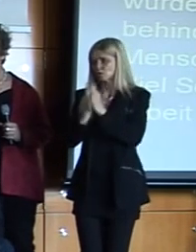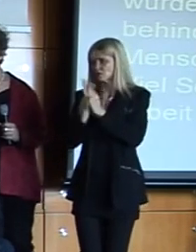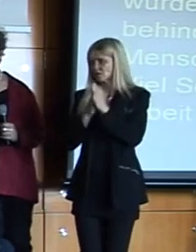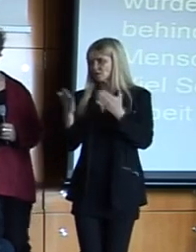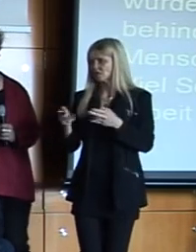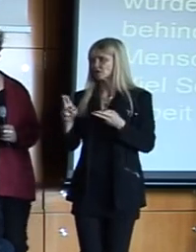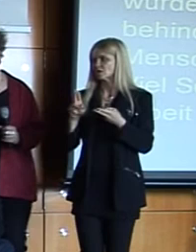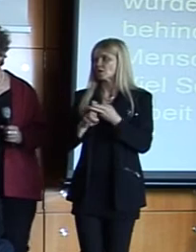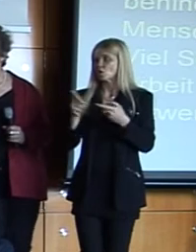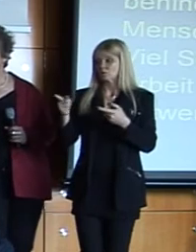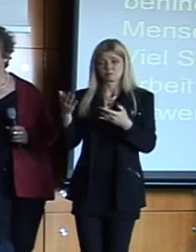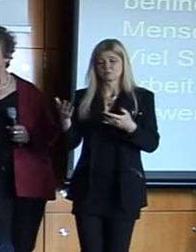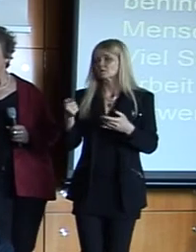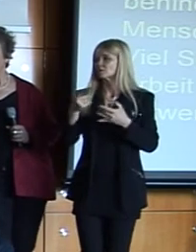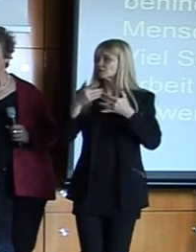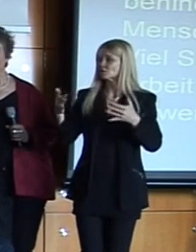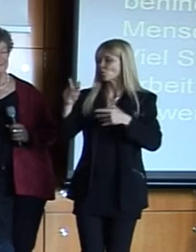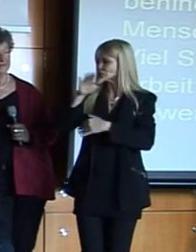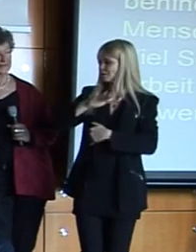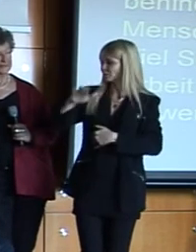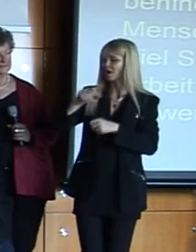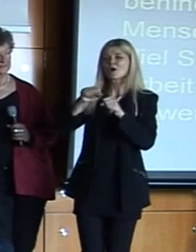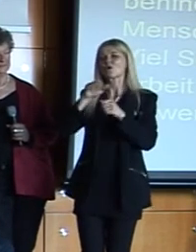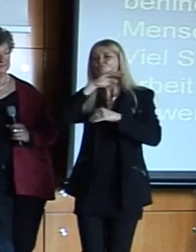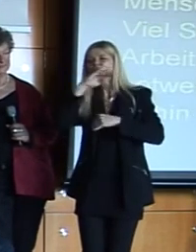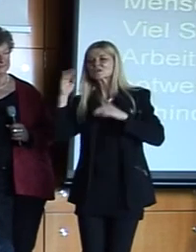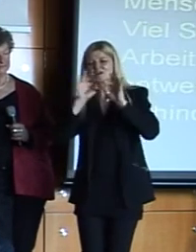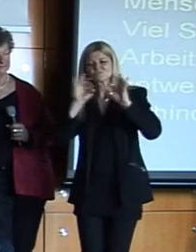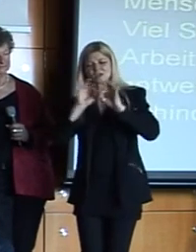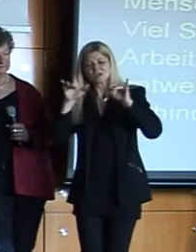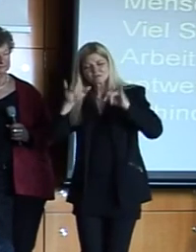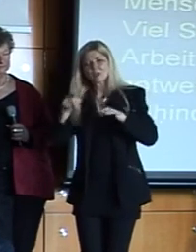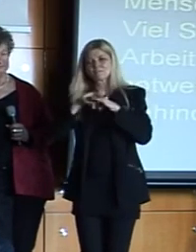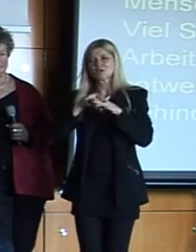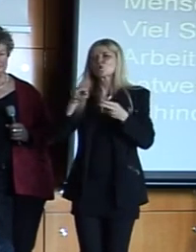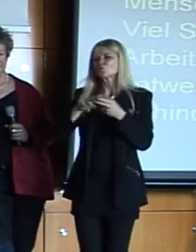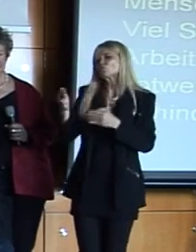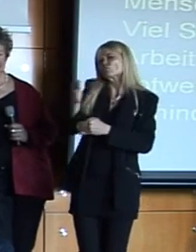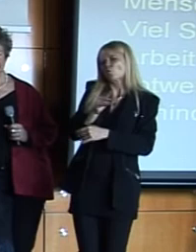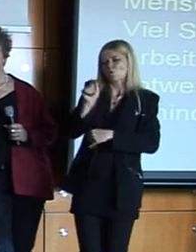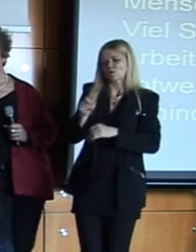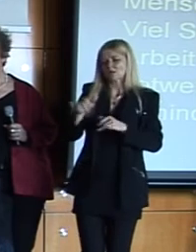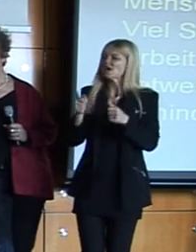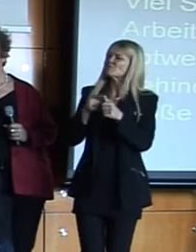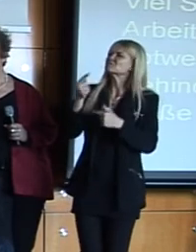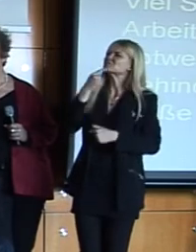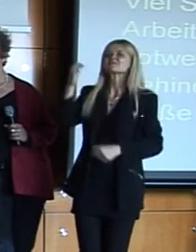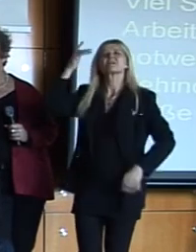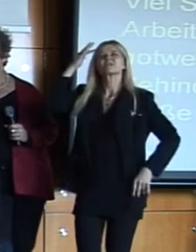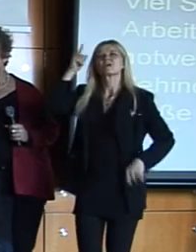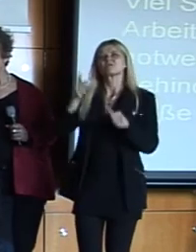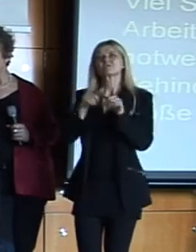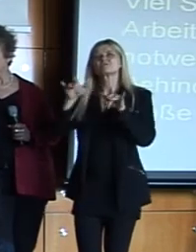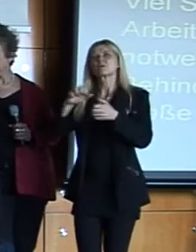große Bereicherung sind und dass sie sehr viele Fähigkeiten haben und dass das ein Vorurteil ist, wenn es Probleme gibt, sozusagen. Und gibt es sehr wohl